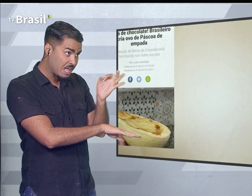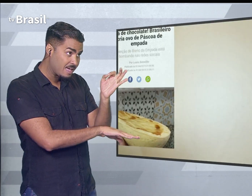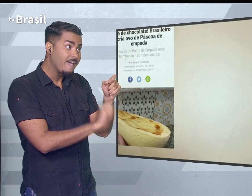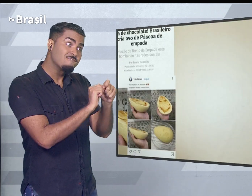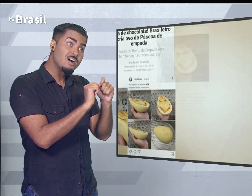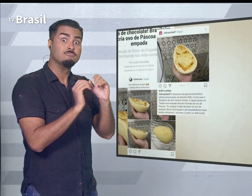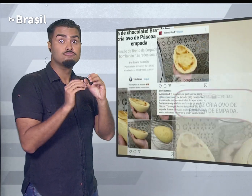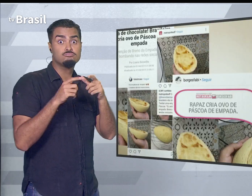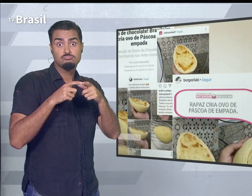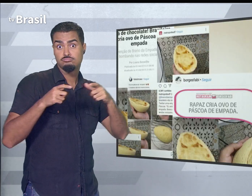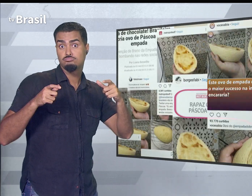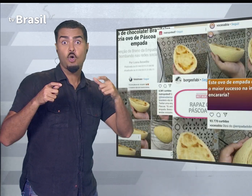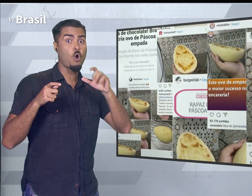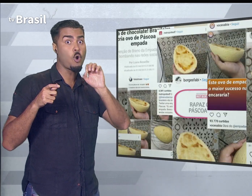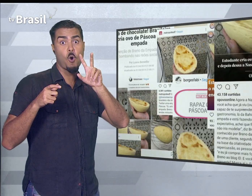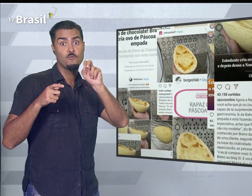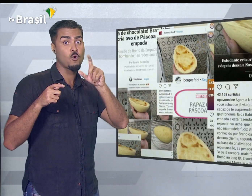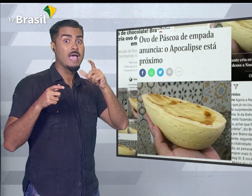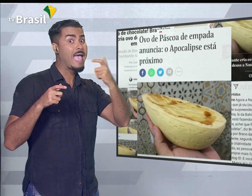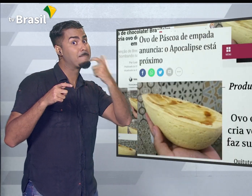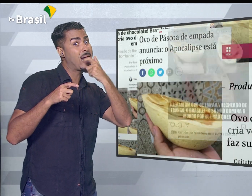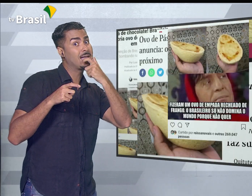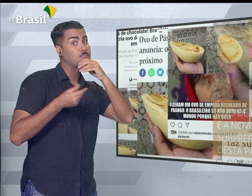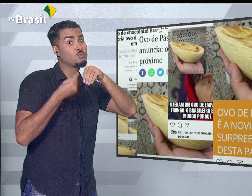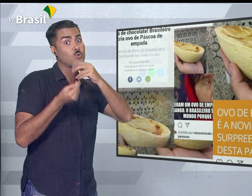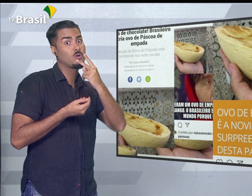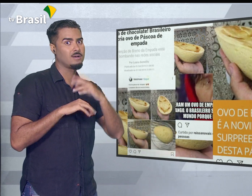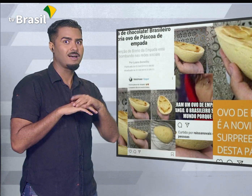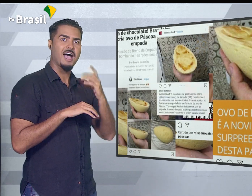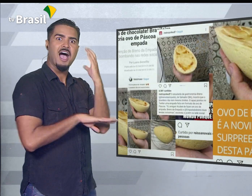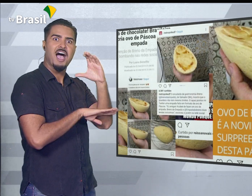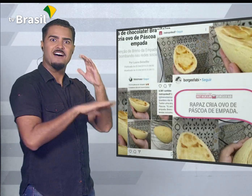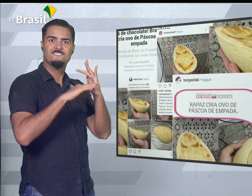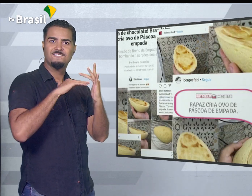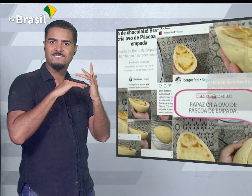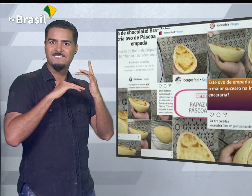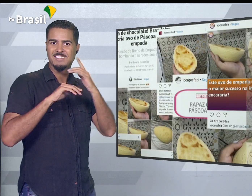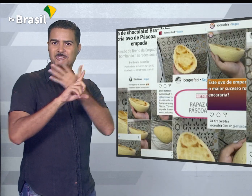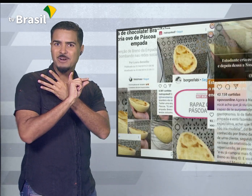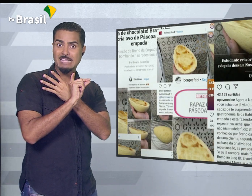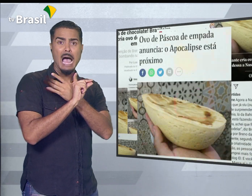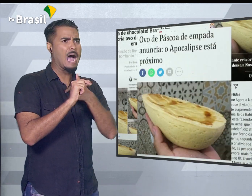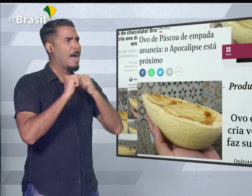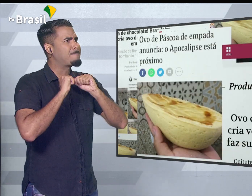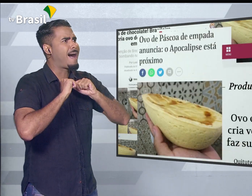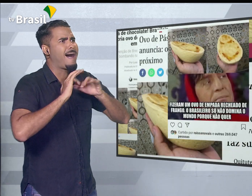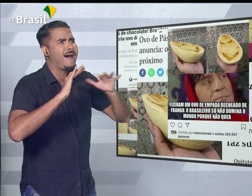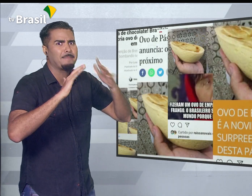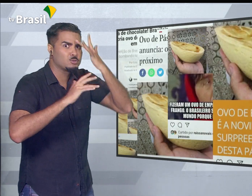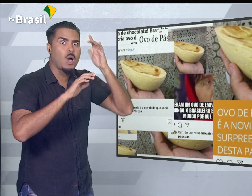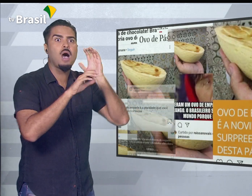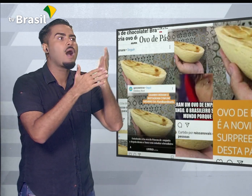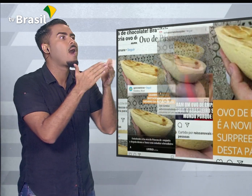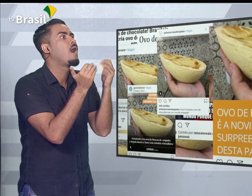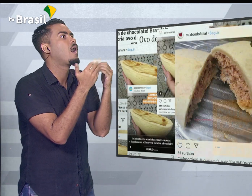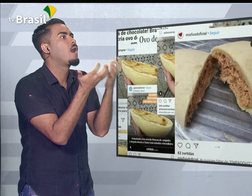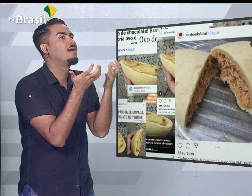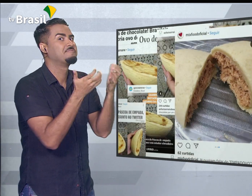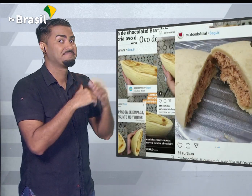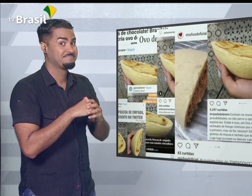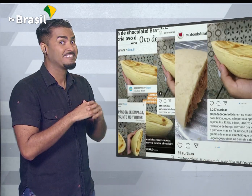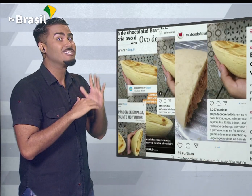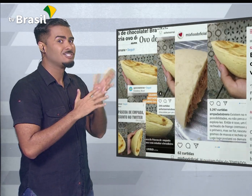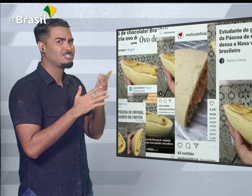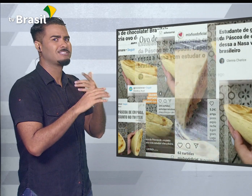Páscoa. Breno postou a invenção no Twitter e rapidamente o ovo de Páscoa salgado viralizou. A criatividade do baiano foi assunto